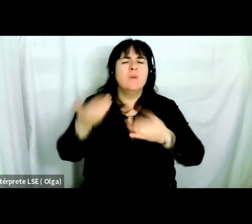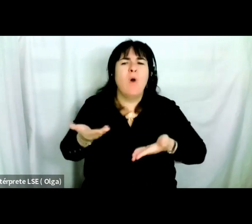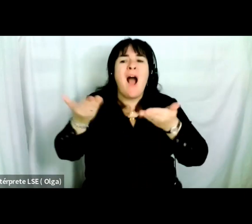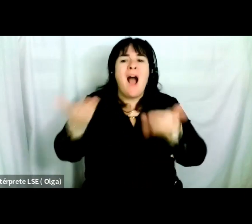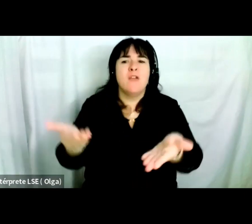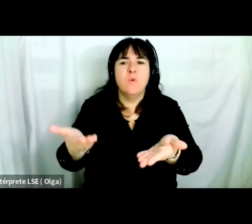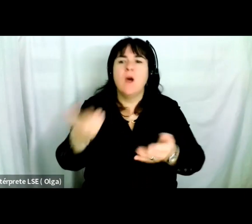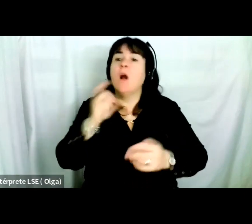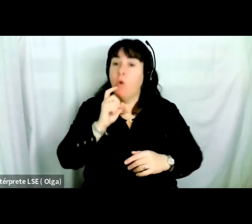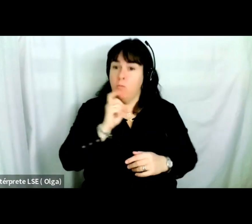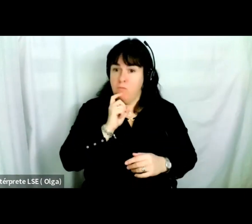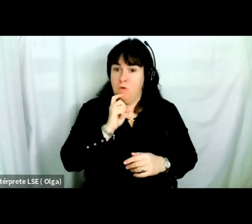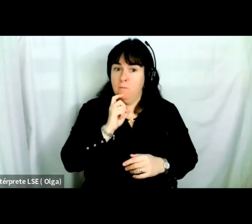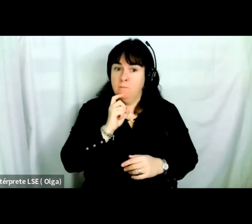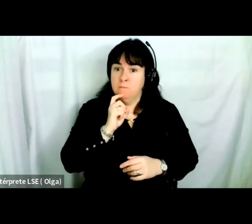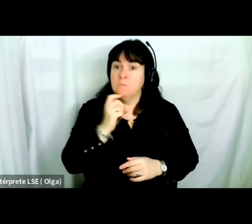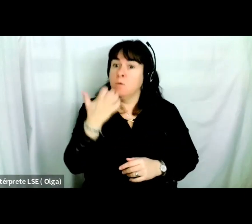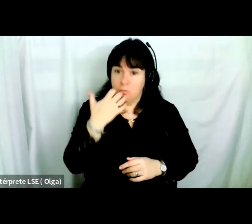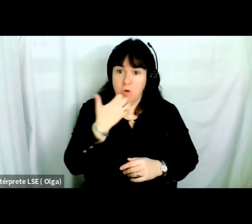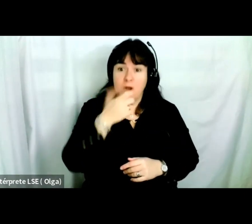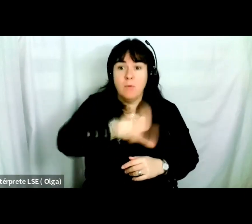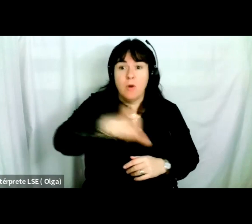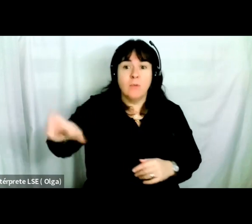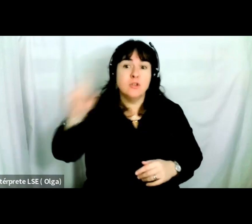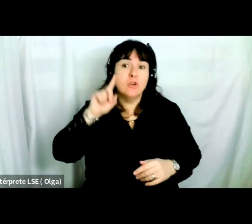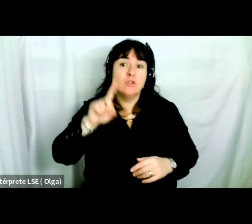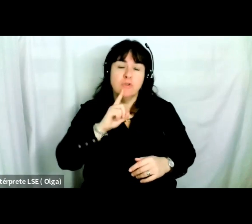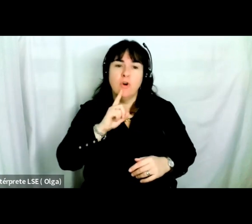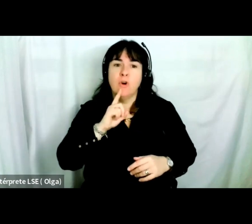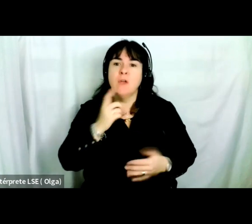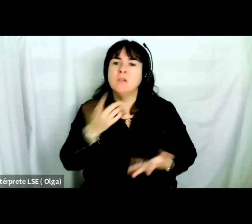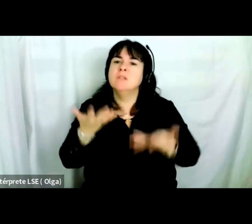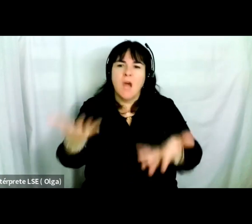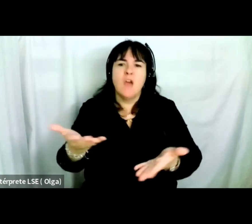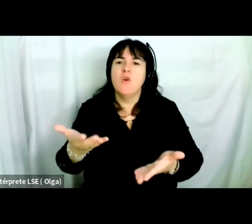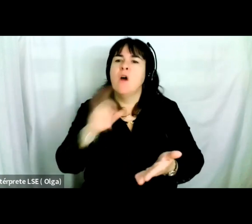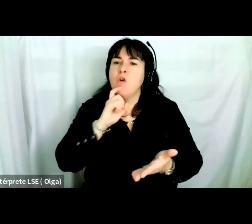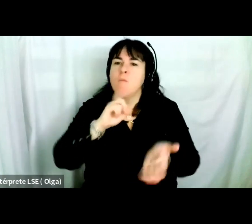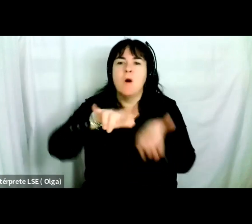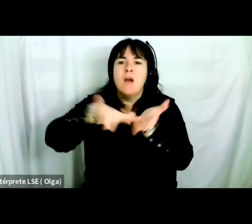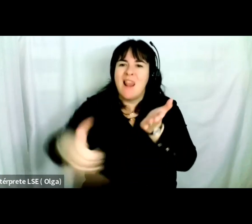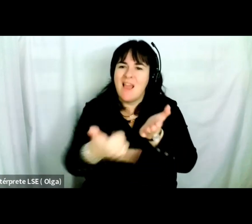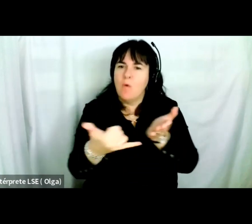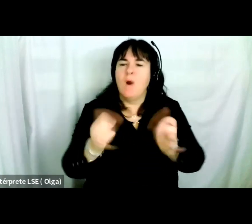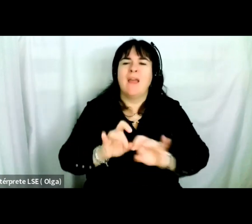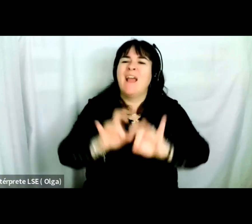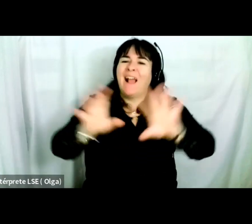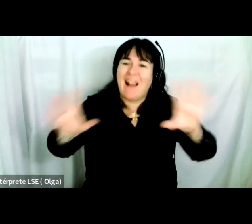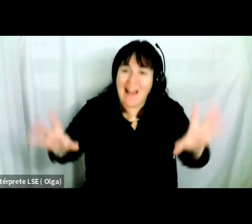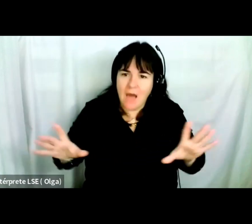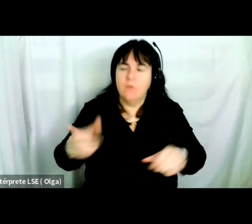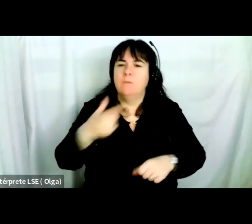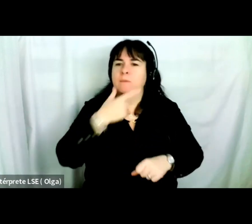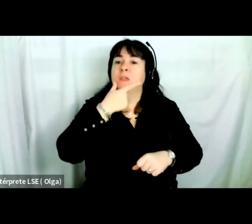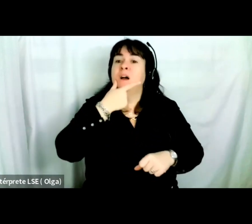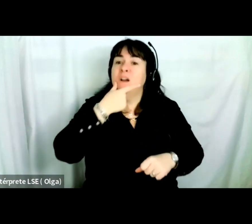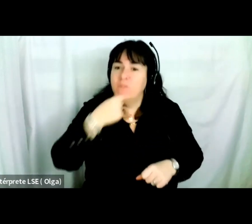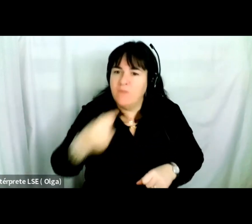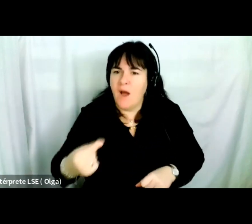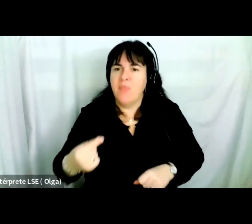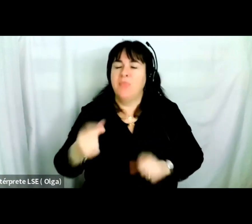les ayuda? Pues en el caso de las personas sordas, un lenguaje claro, fácil, favorecer